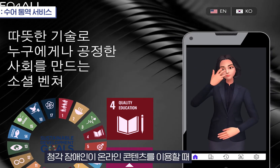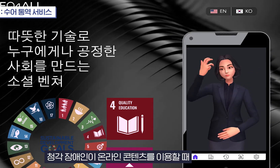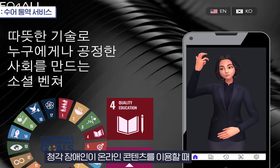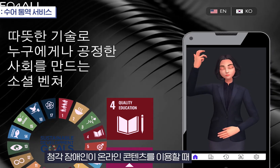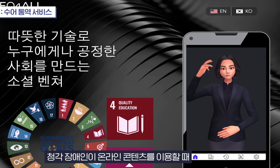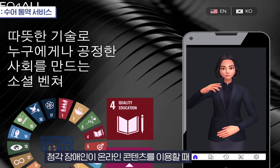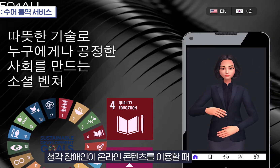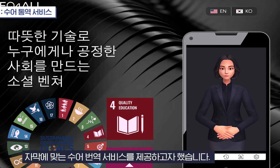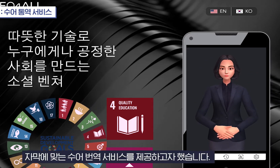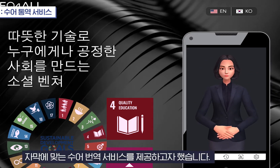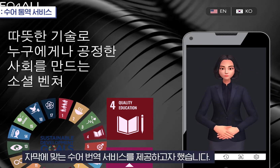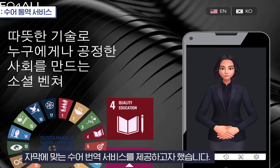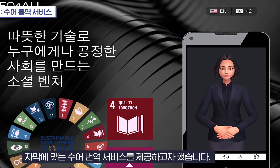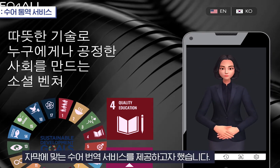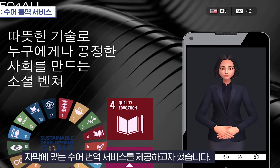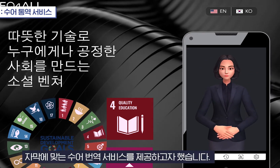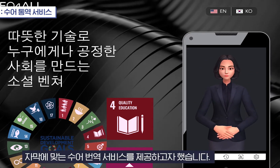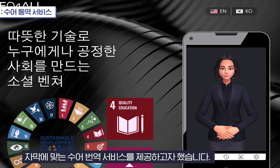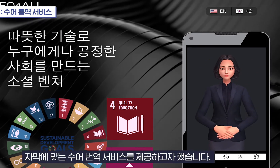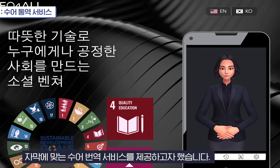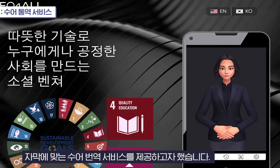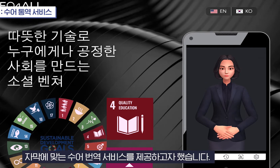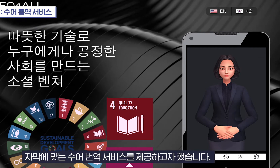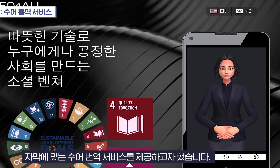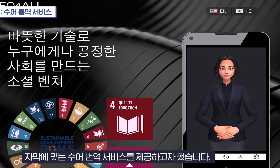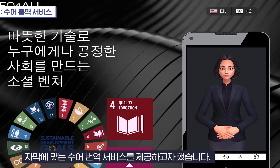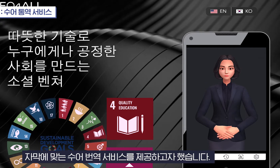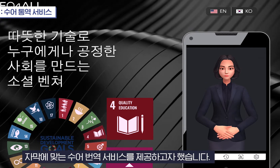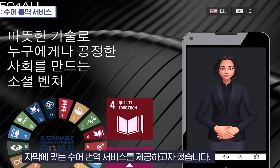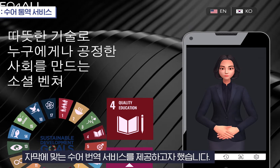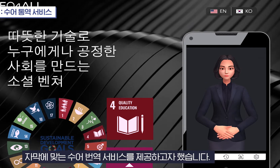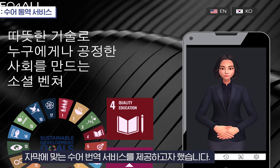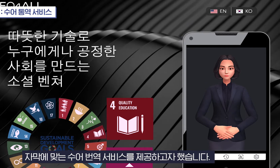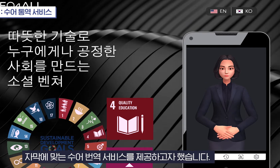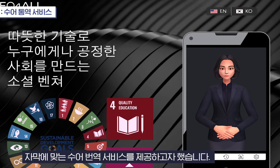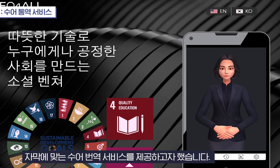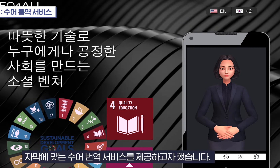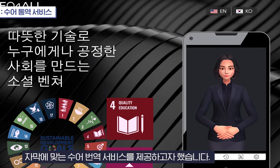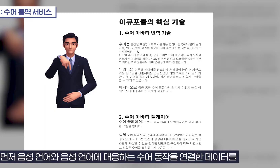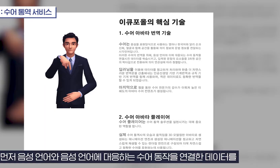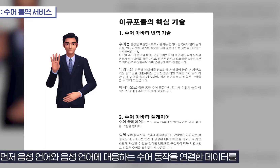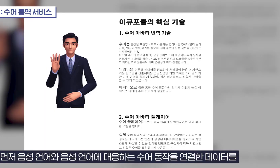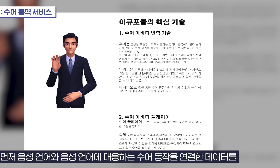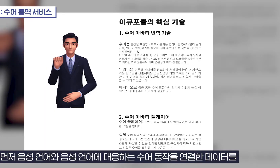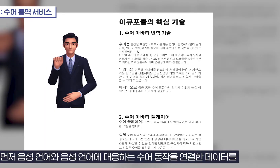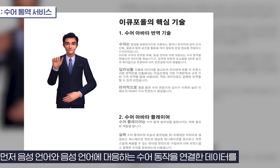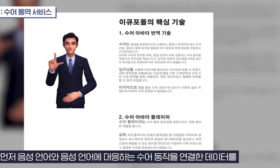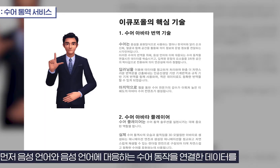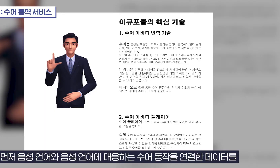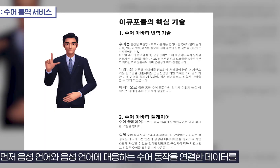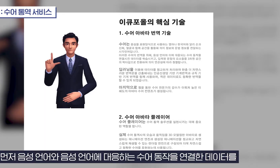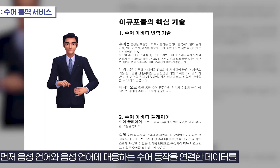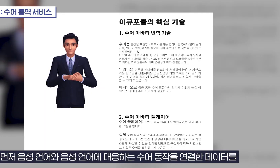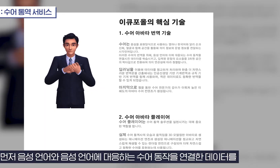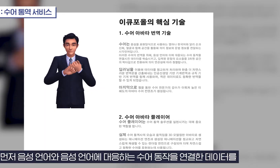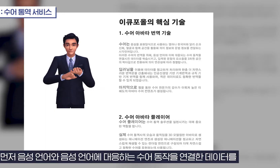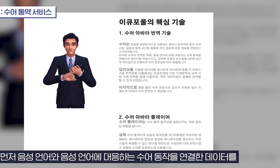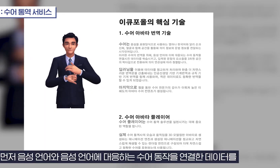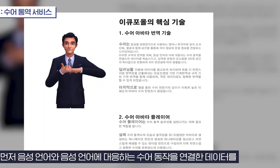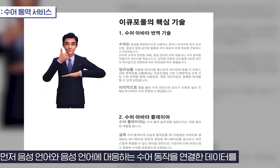이용할 때 자막에 맞는 수어 번역 서비스를 제공하고자 했습니다. 먼저 음성언어와 음성언어에 대응하는